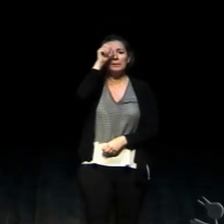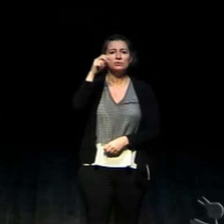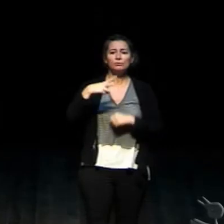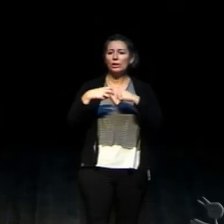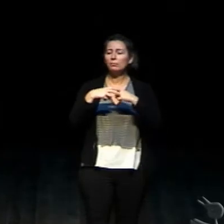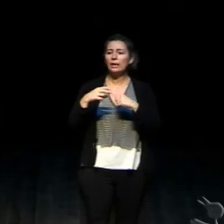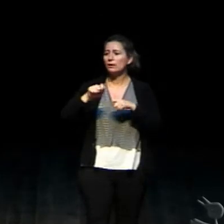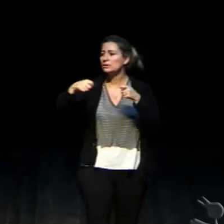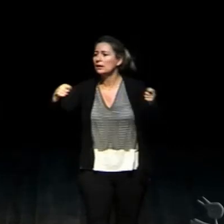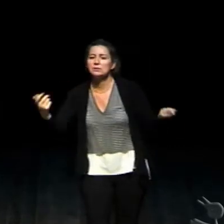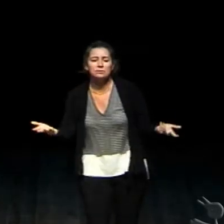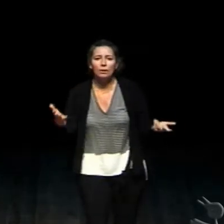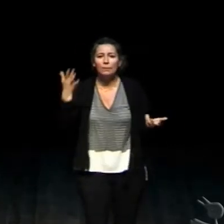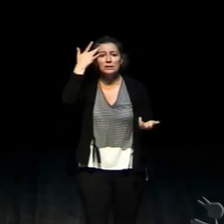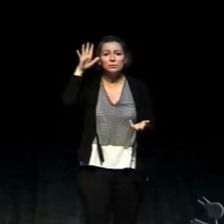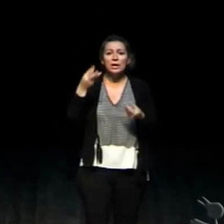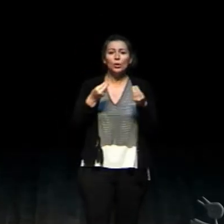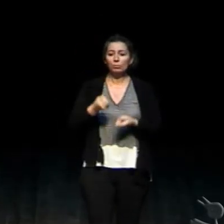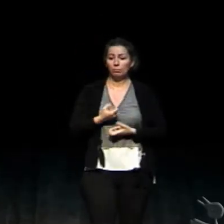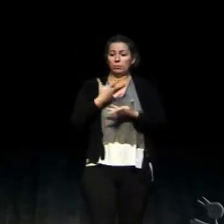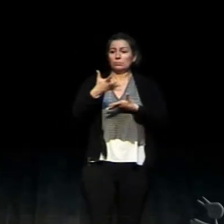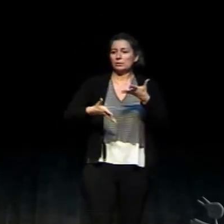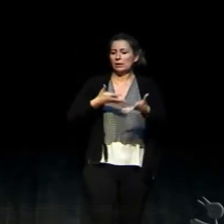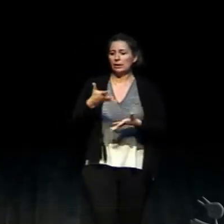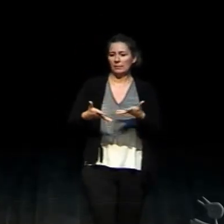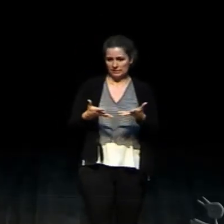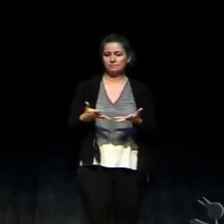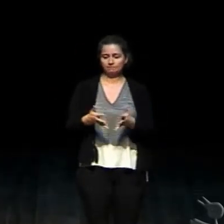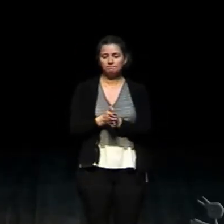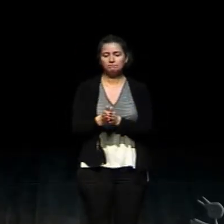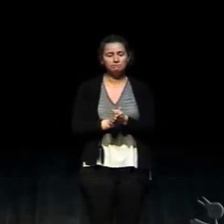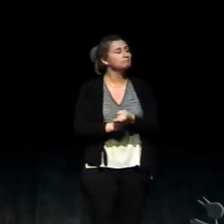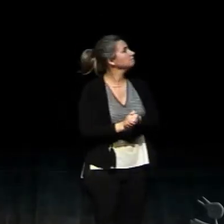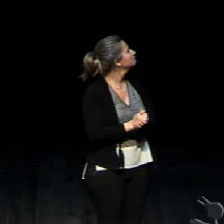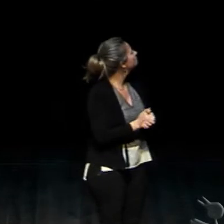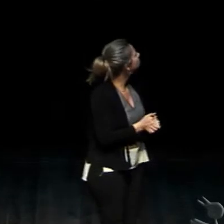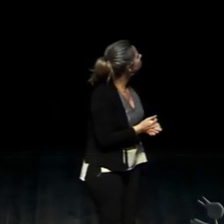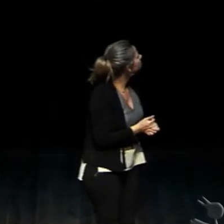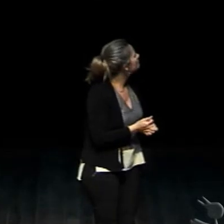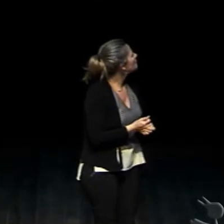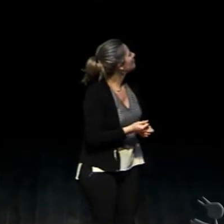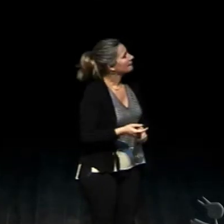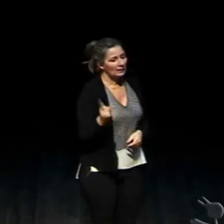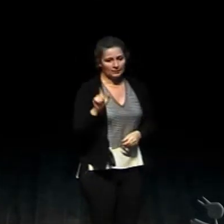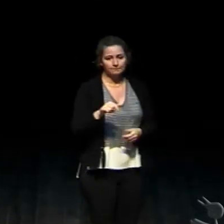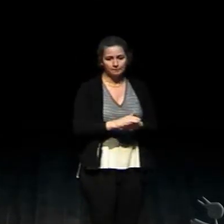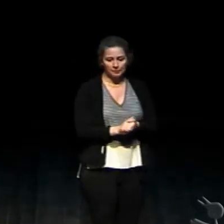semântico ali. O aluno aprende os vocabulários, os sinais, mas ele não consegue colocar aquilo em prática, ele não consegue produzir aquilo na língua de